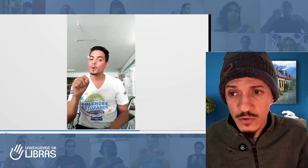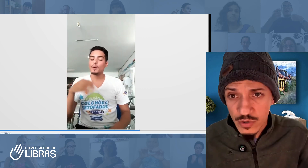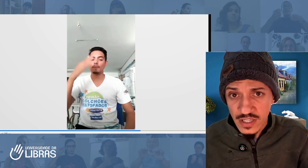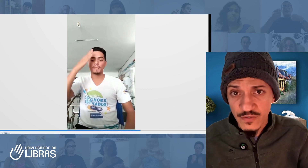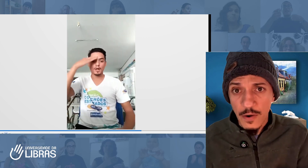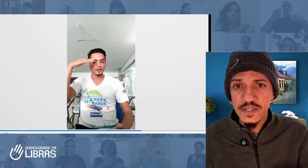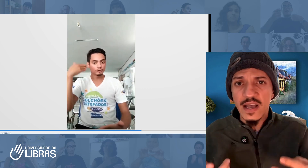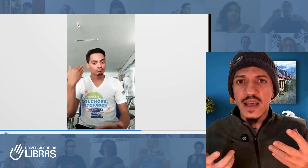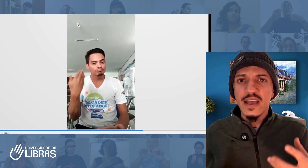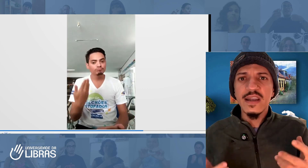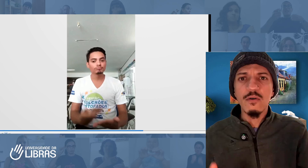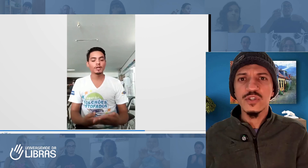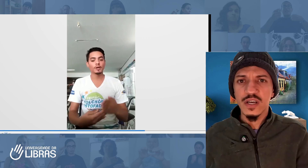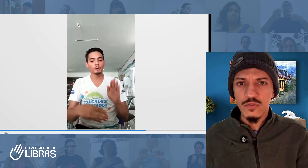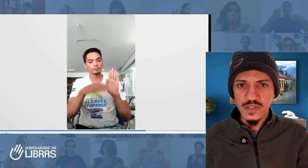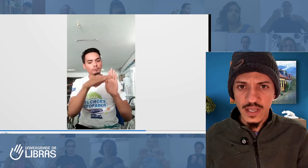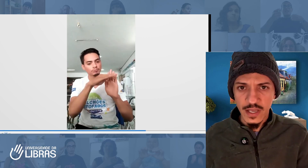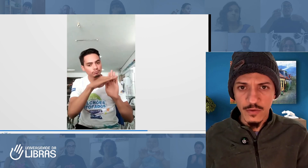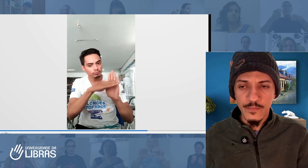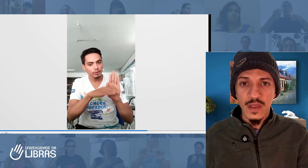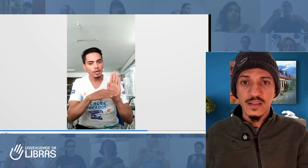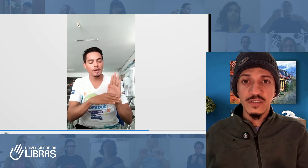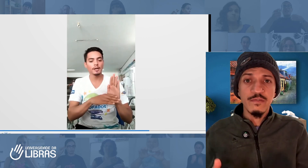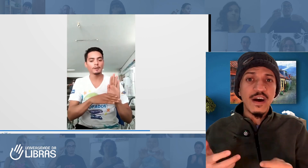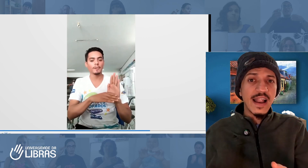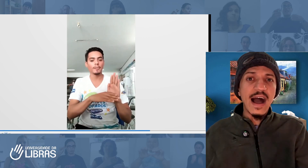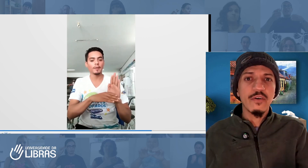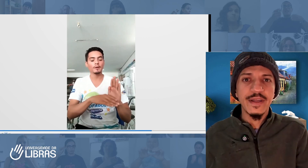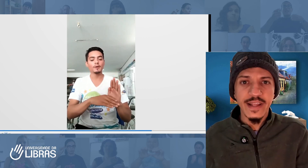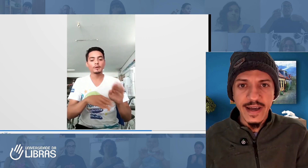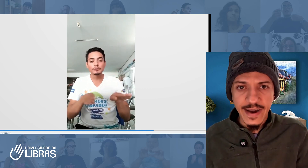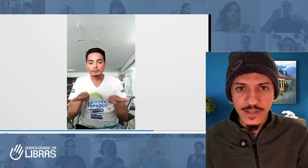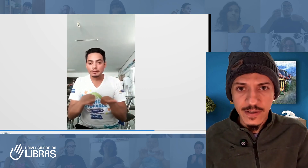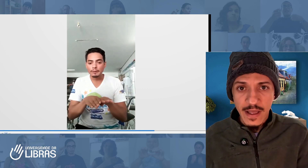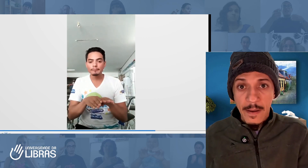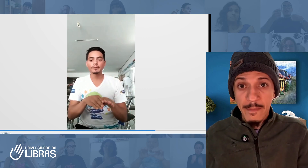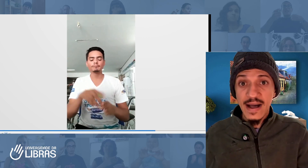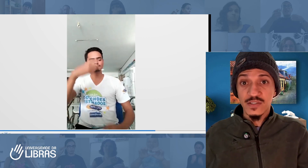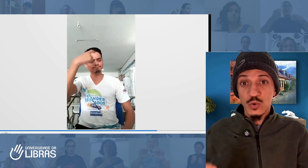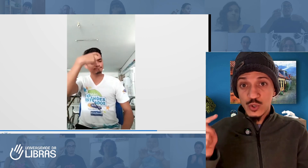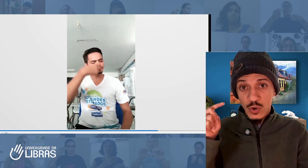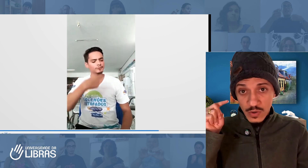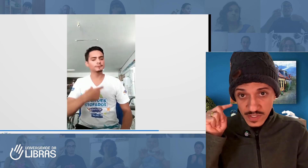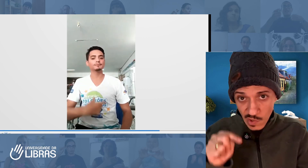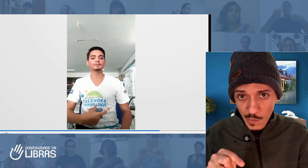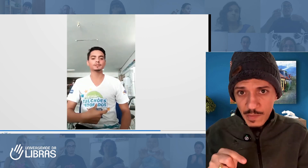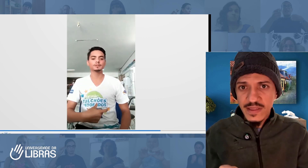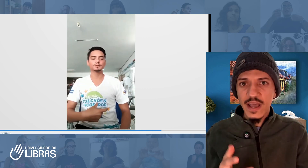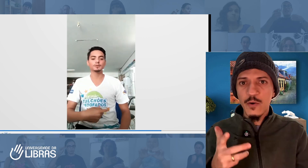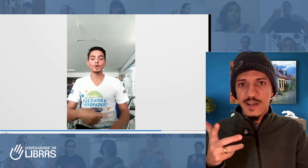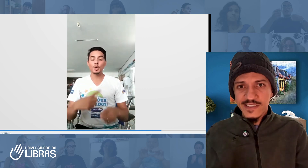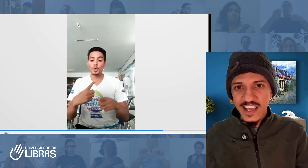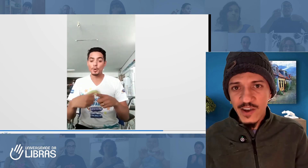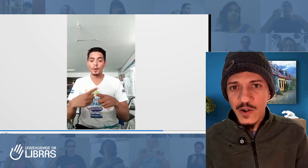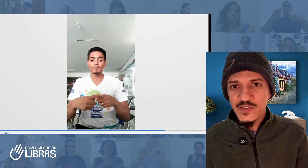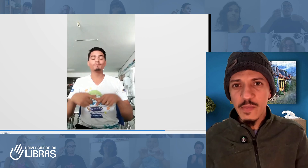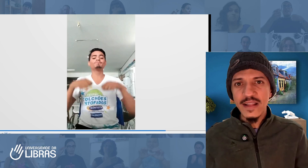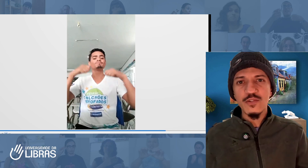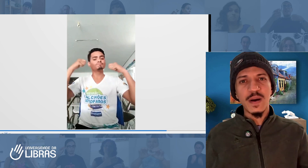outras formas e não tinha conseguido, tinham falhado ao entregar isso. Mas o John se comprometeu, seguiu o nosso método passo a